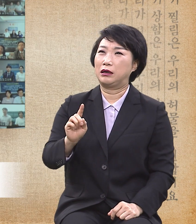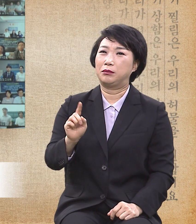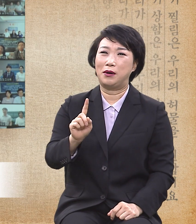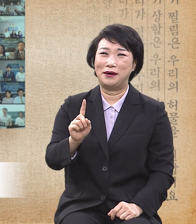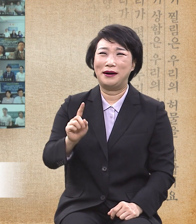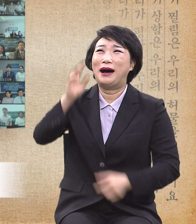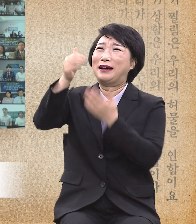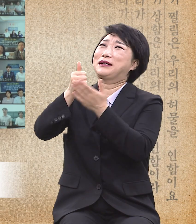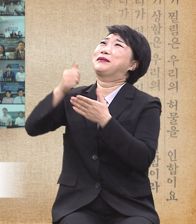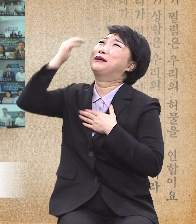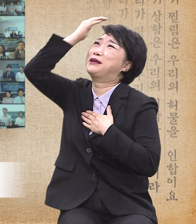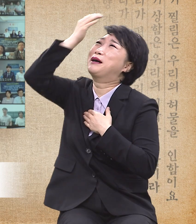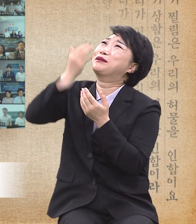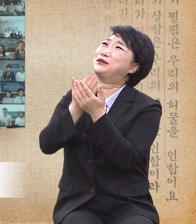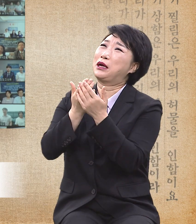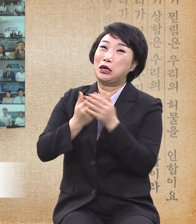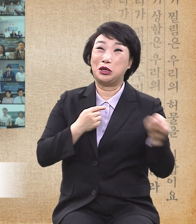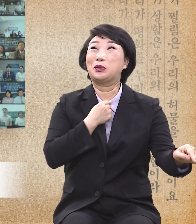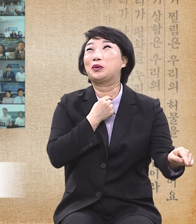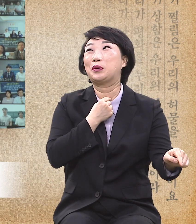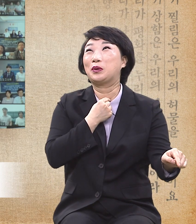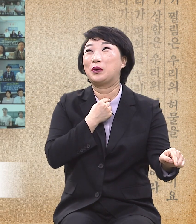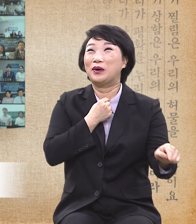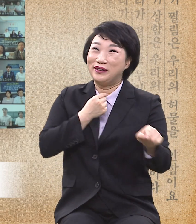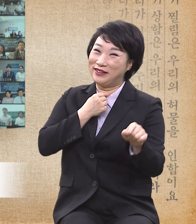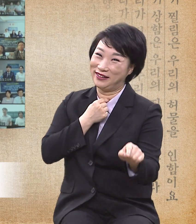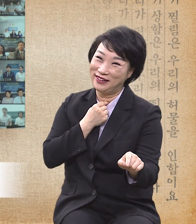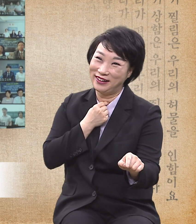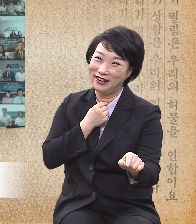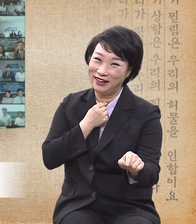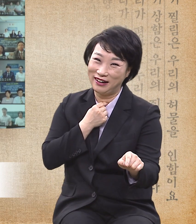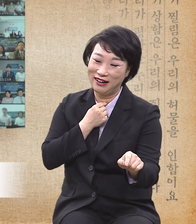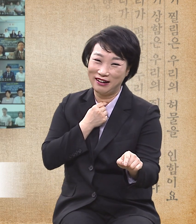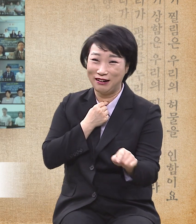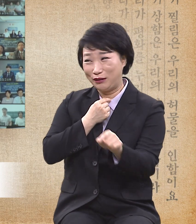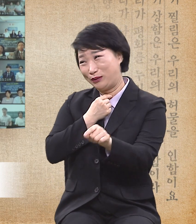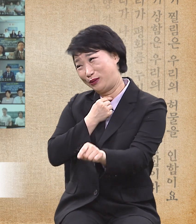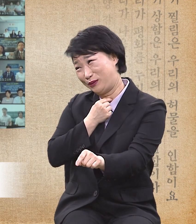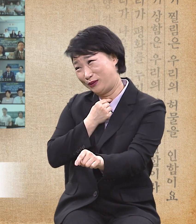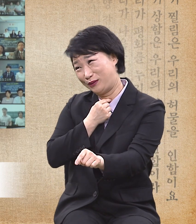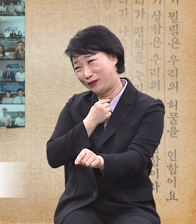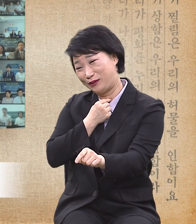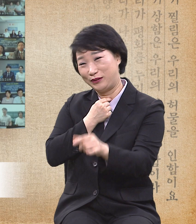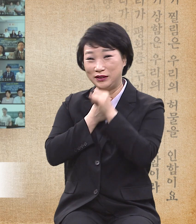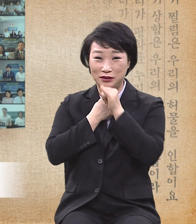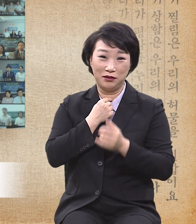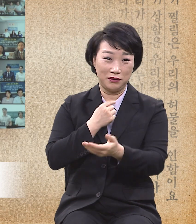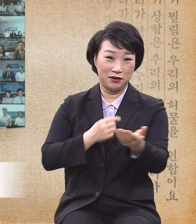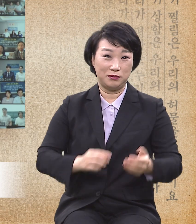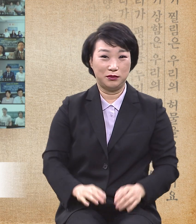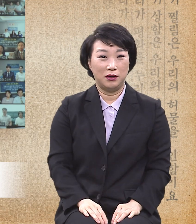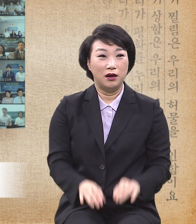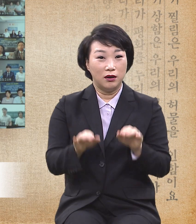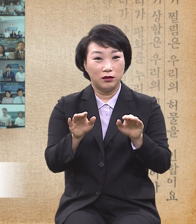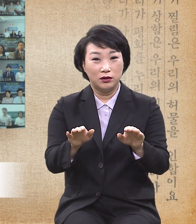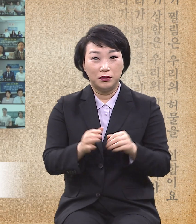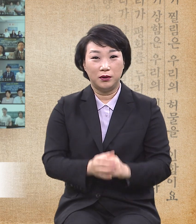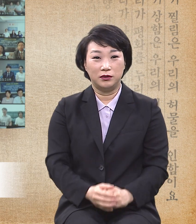주세요. 나 이것 해주세요. 나 저것 해주세요. 그러면